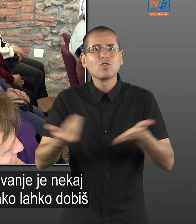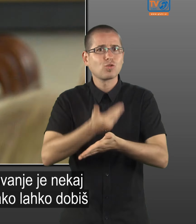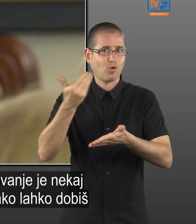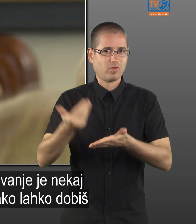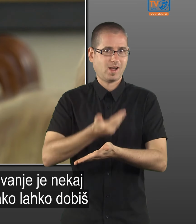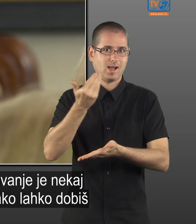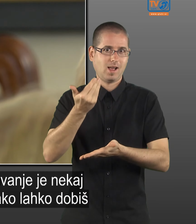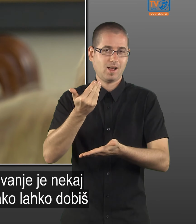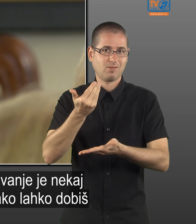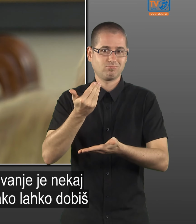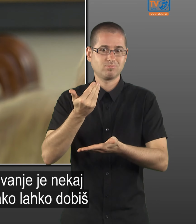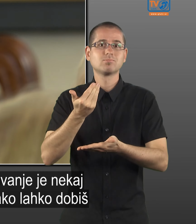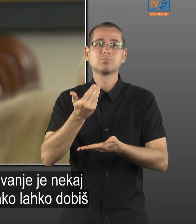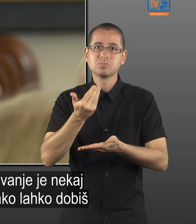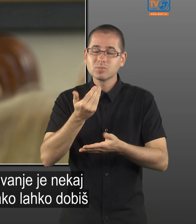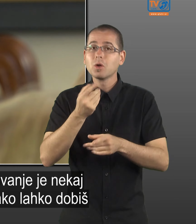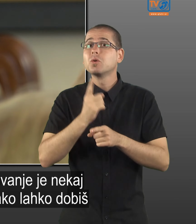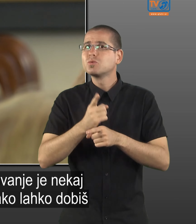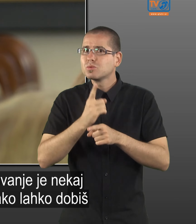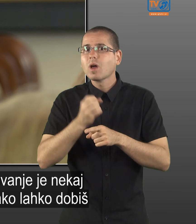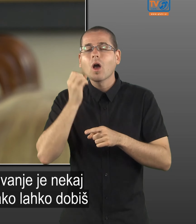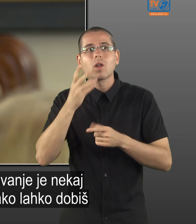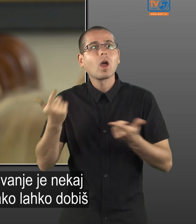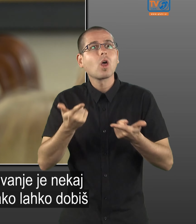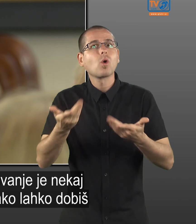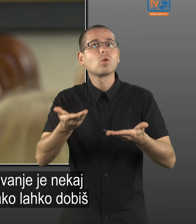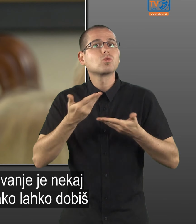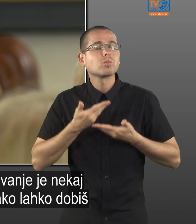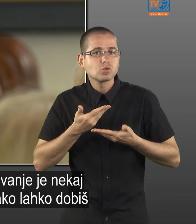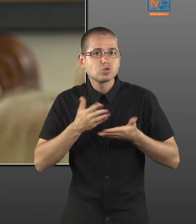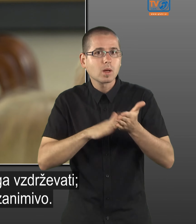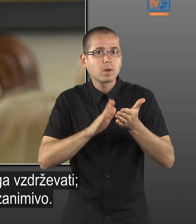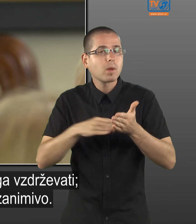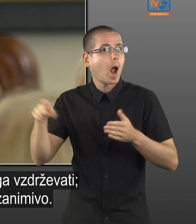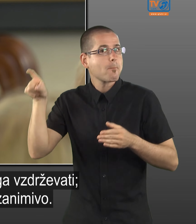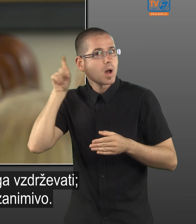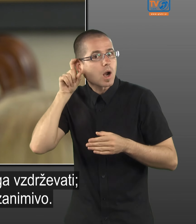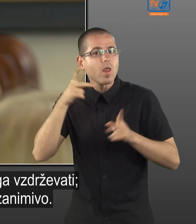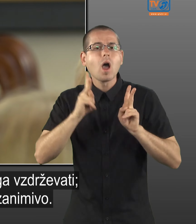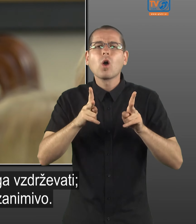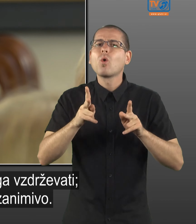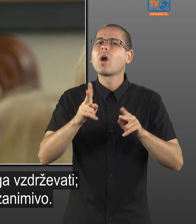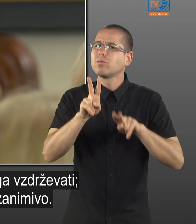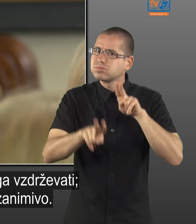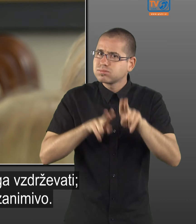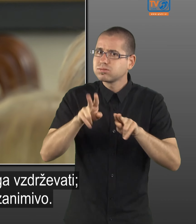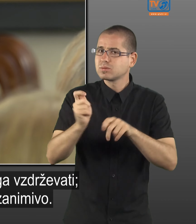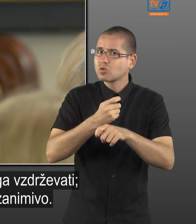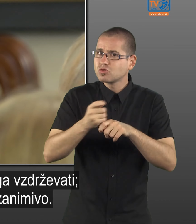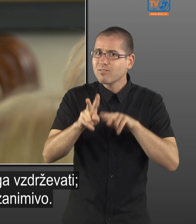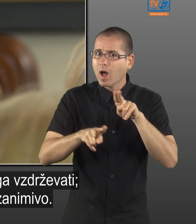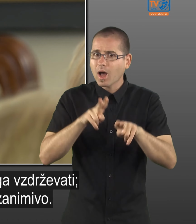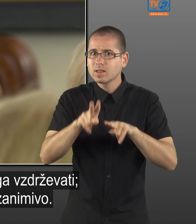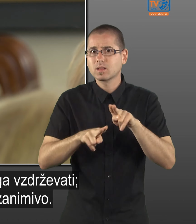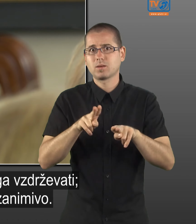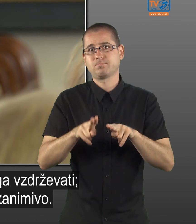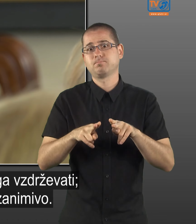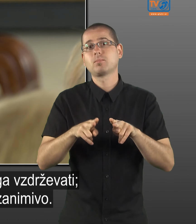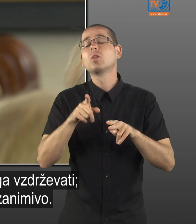nekaj novega, tudi kdaj dobiš lahko slušni aparat, kako ga zdrževati,